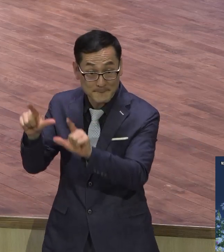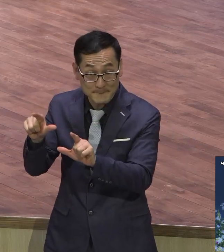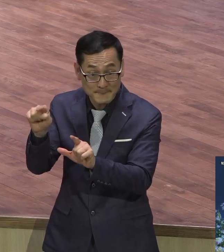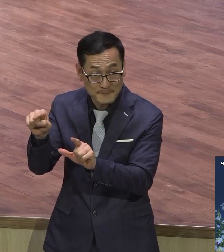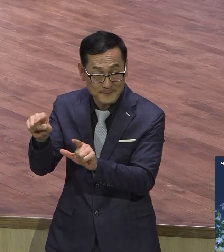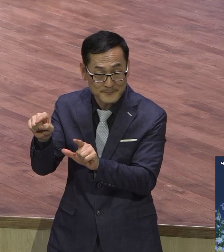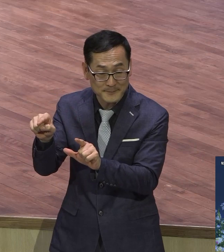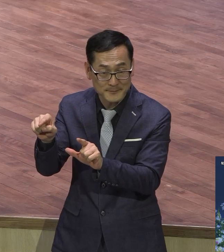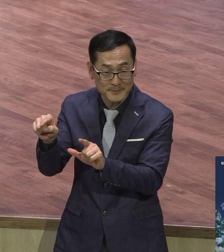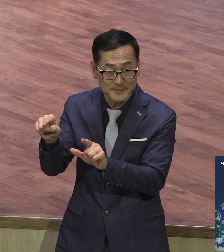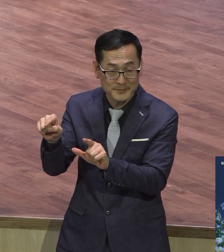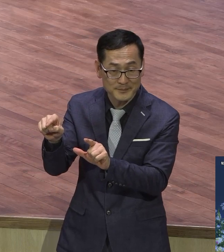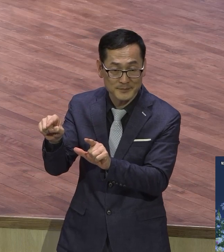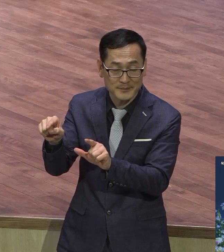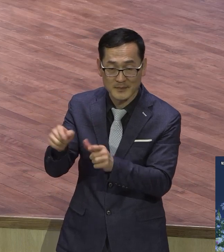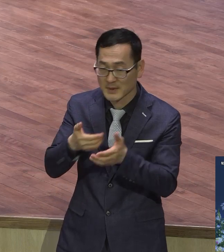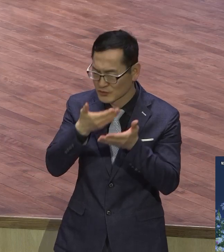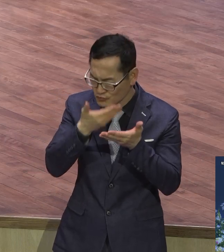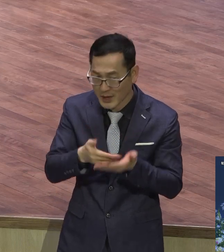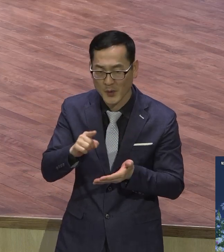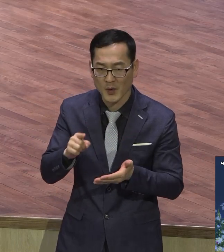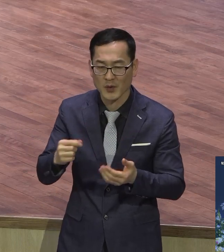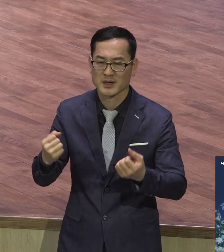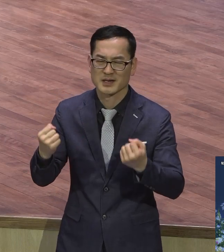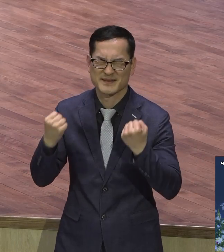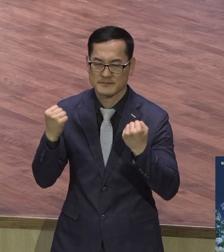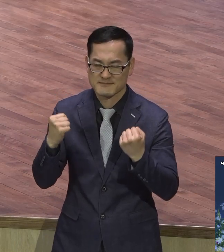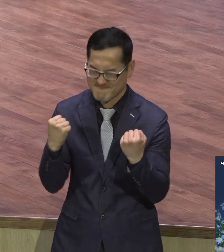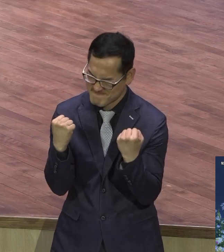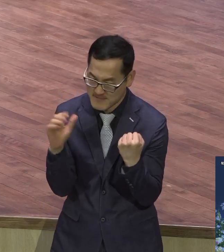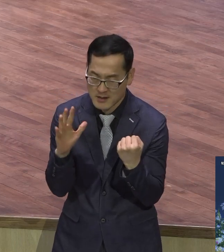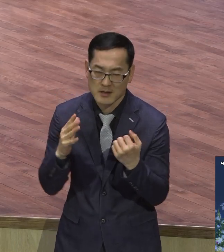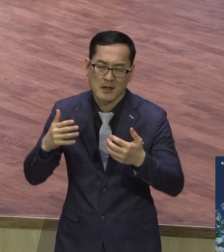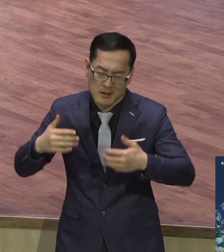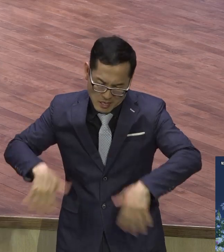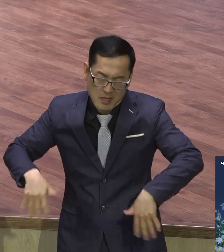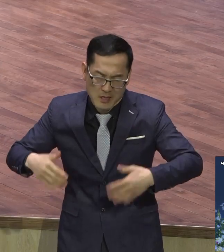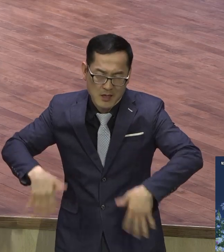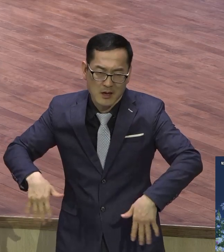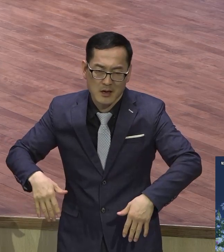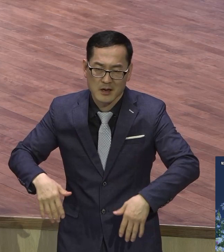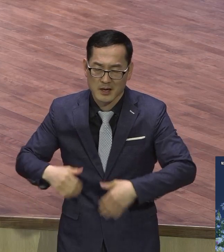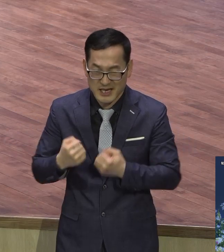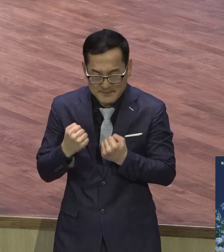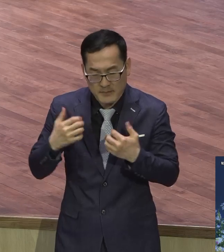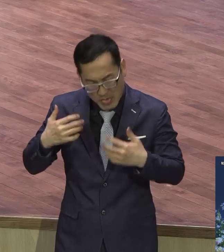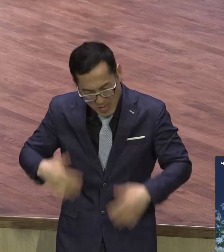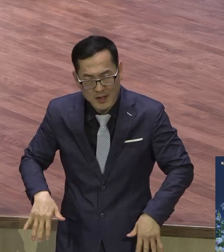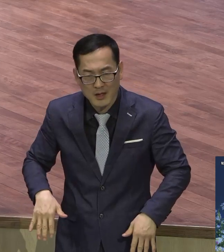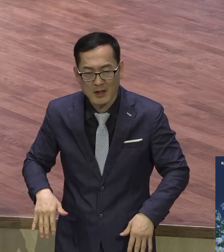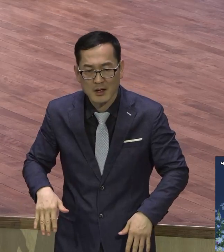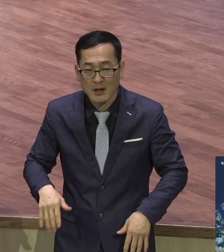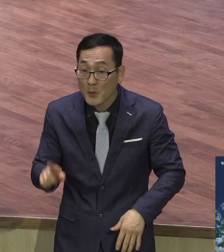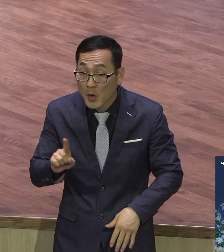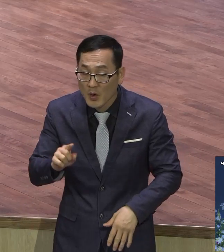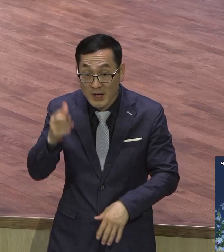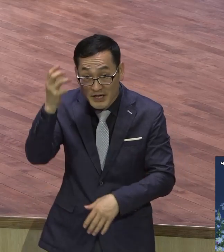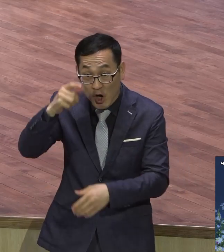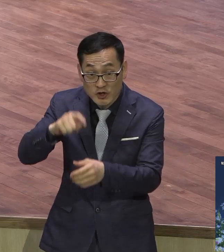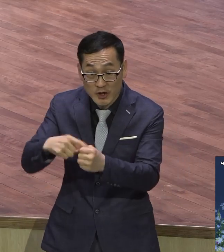삶에서 중요한 것이 뭐냐. 힘을 빼야 돼요. 무슨 힘을 빼라는 말이냐. 다른 것이 아니에요.